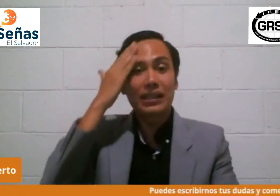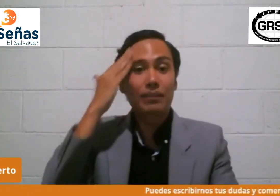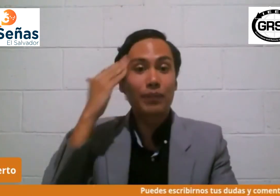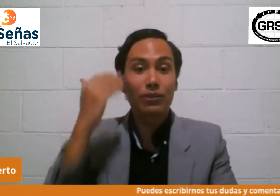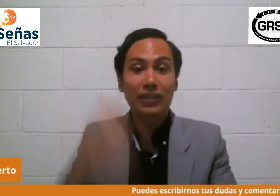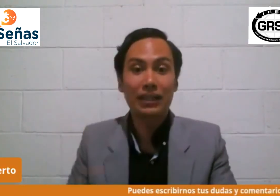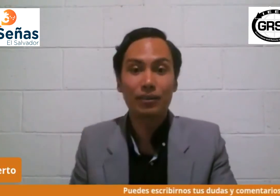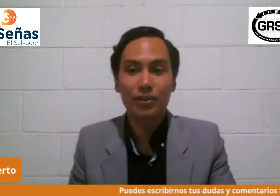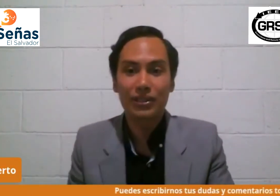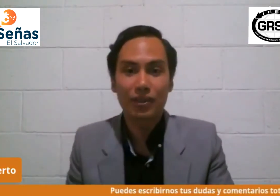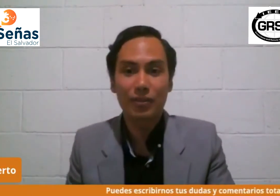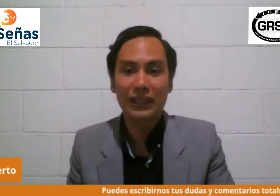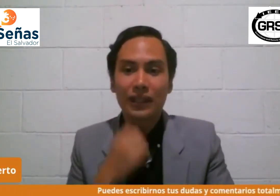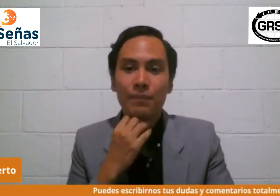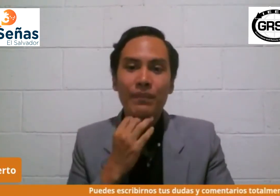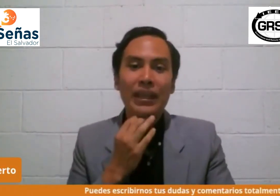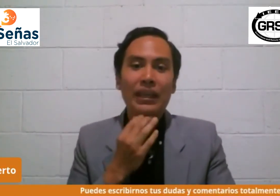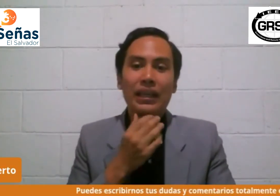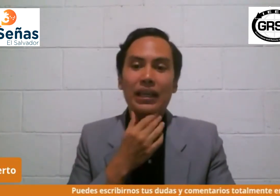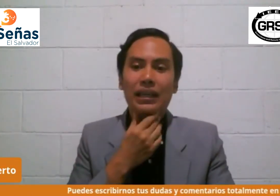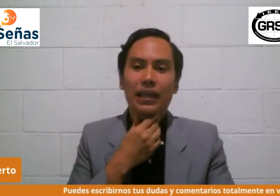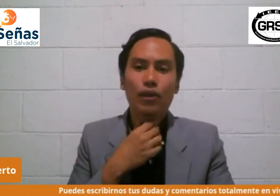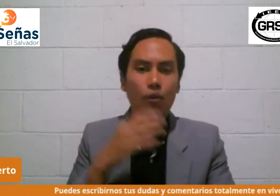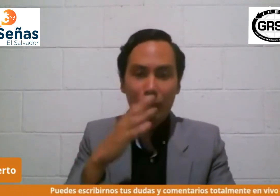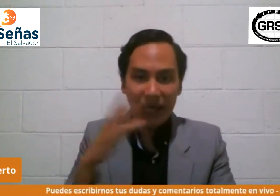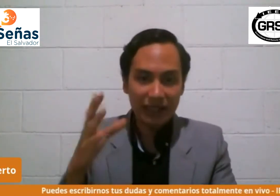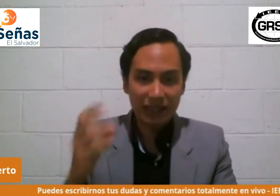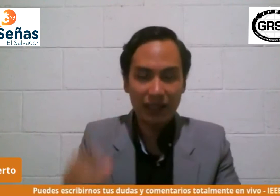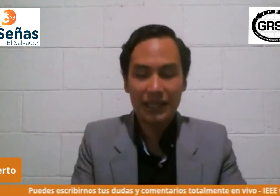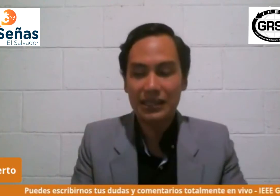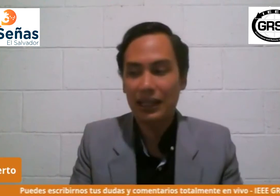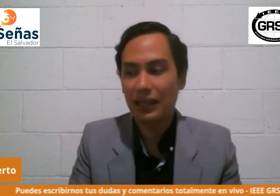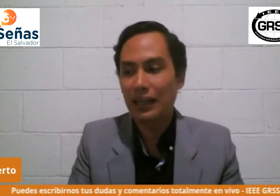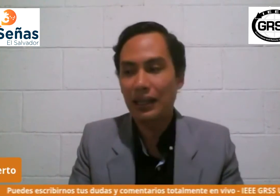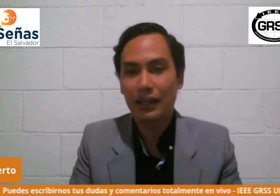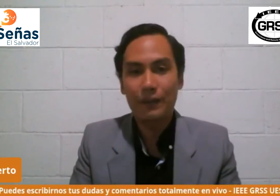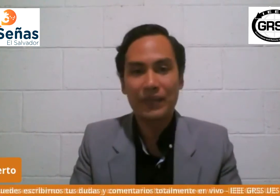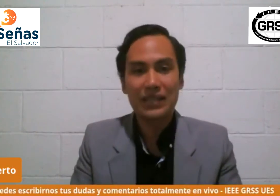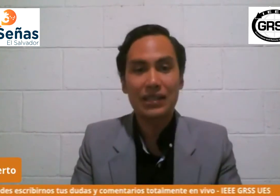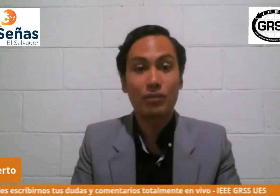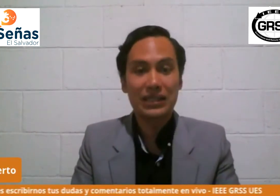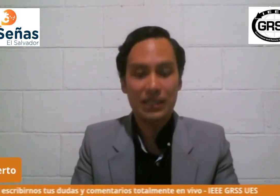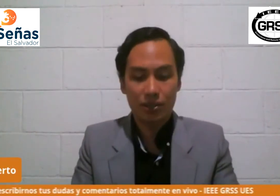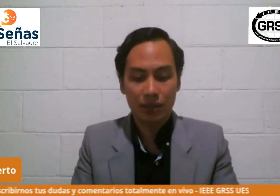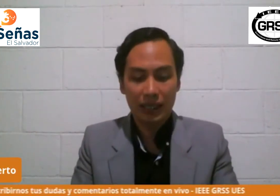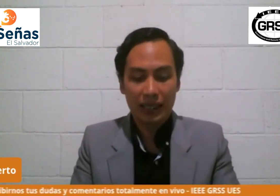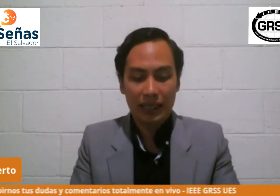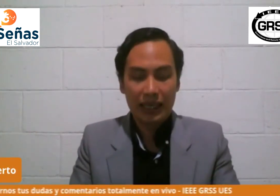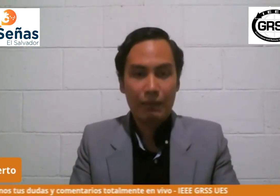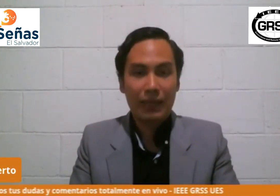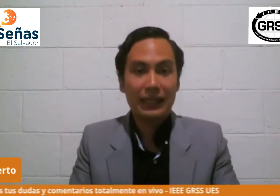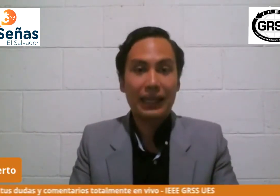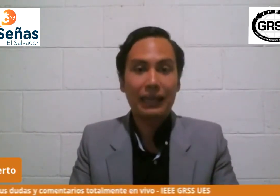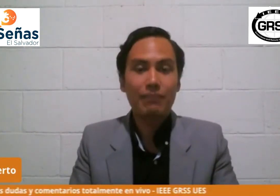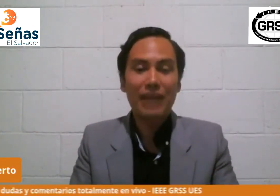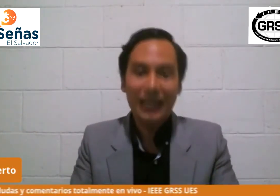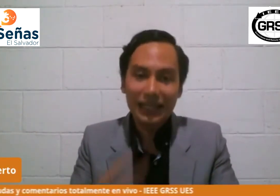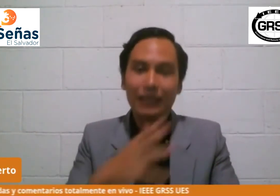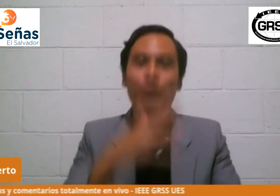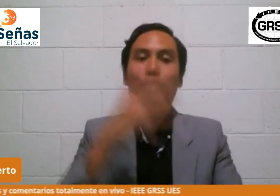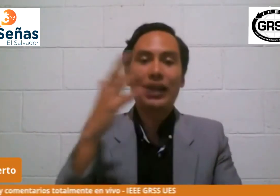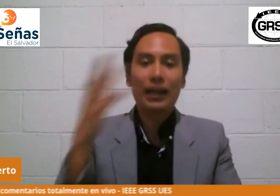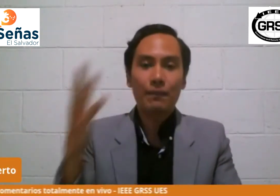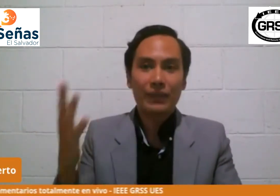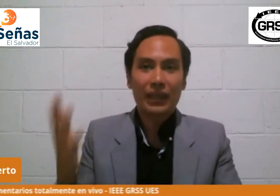me estén preguntando posteriormente y que compartan esta conversación para que más